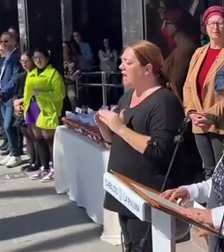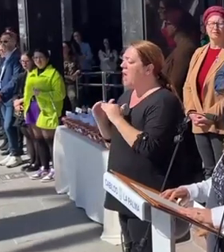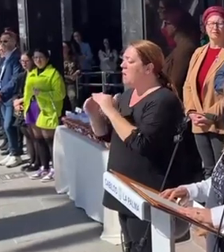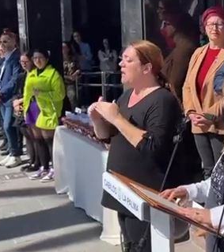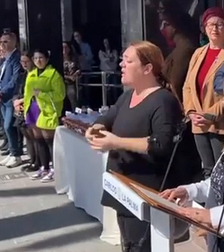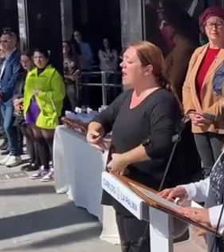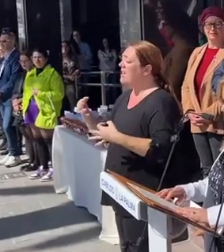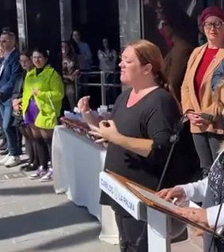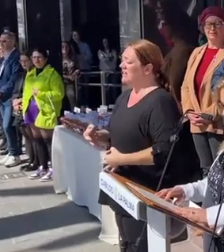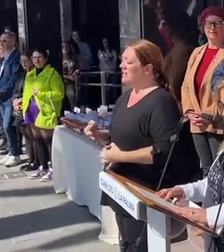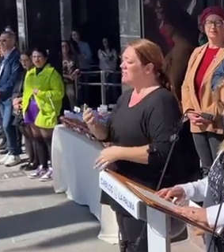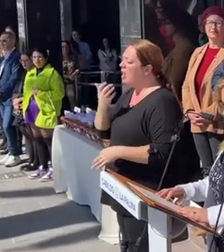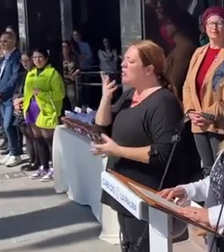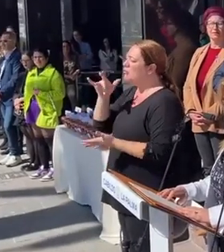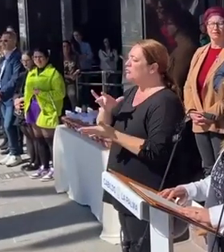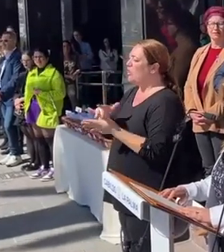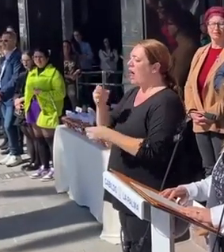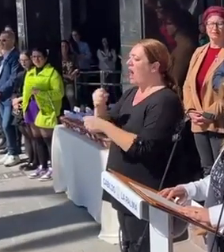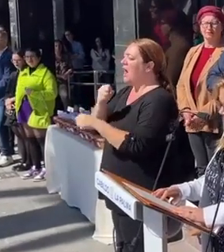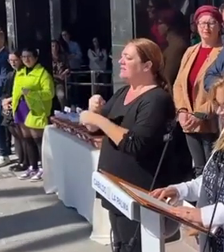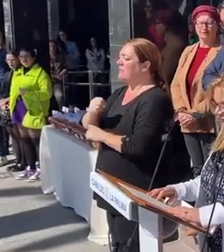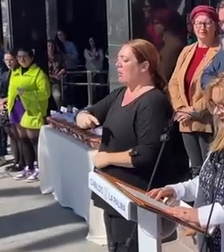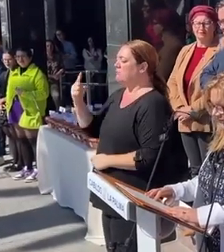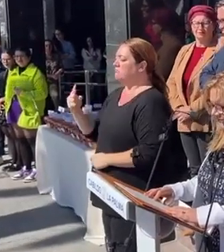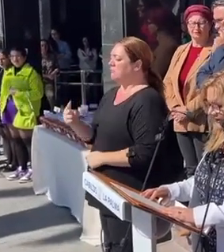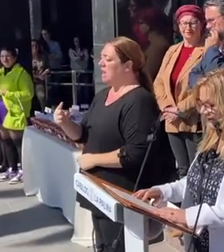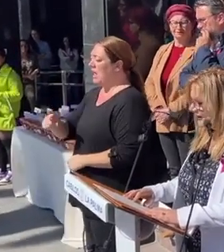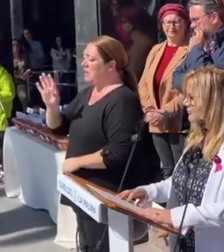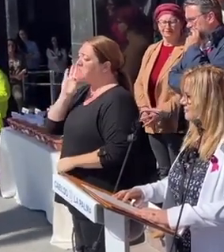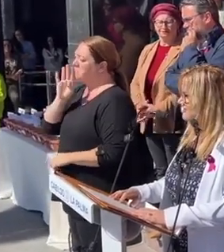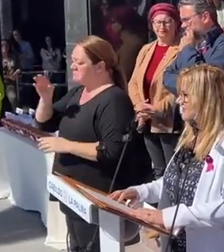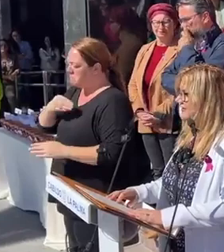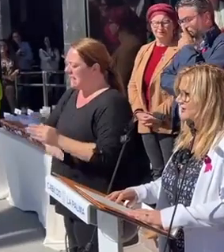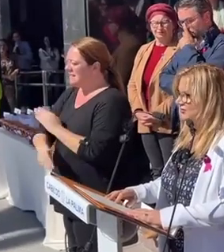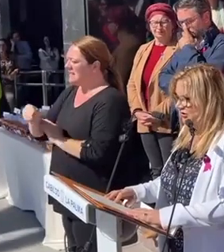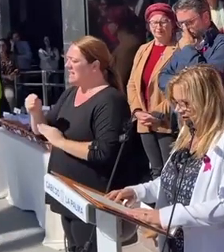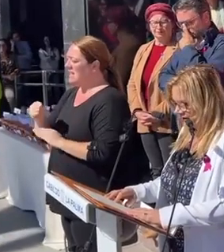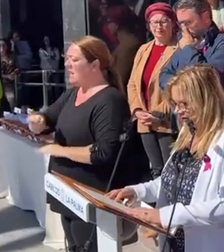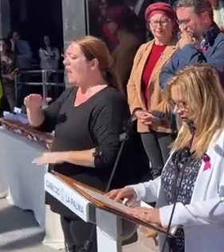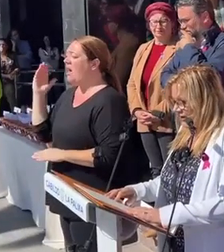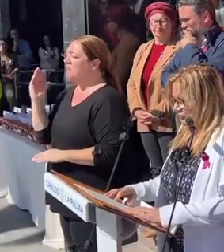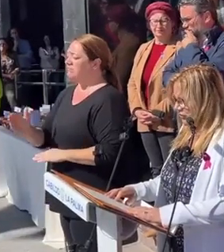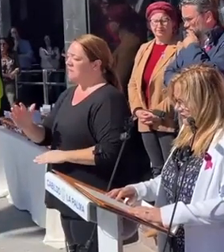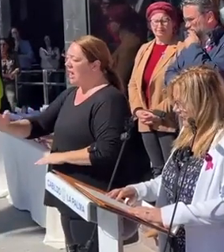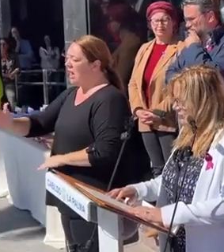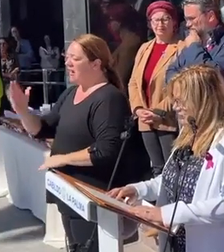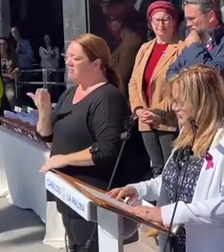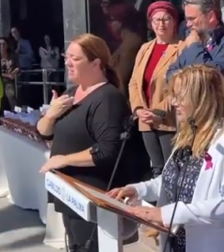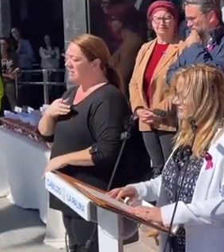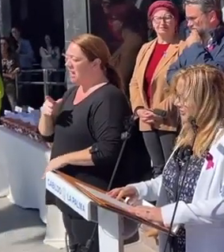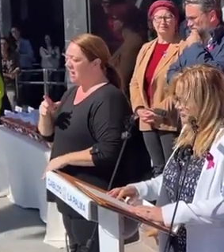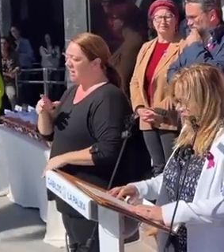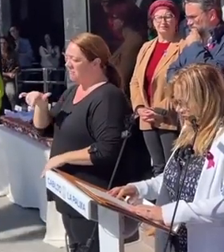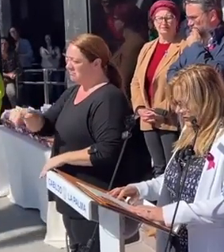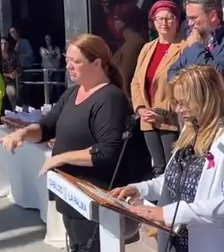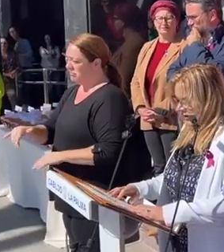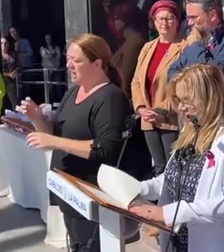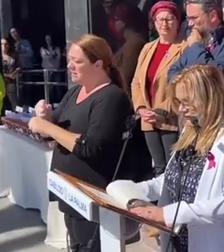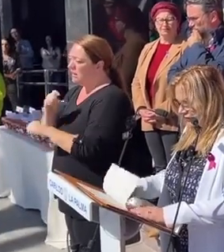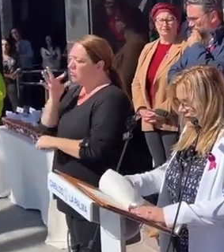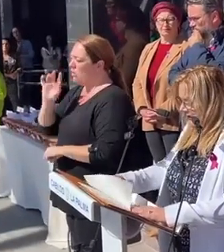igualdad efectiva en los puestos de decisión, que la maternidad no penalice la carrera profesional de las mujeres, modificar los usos del